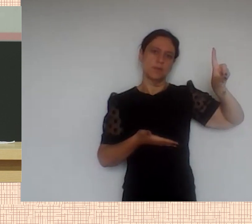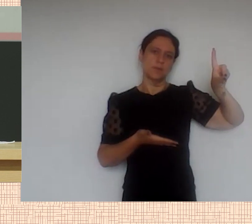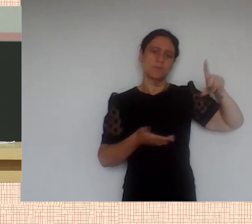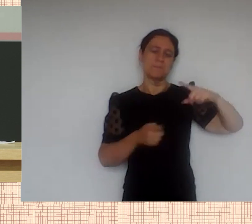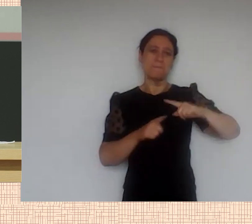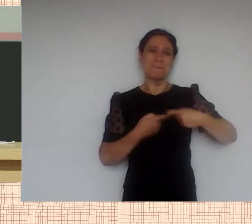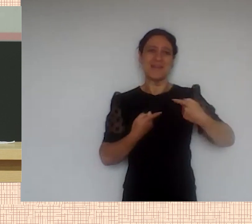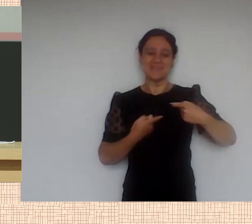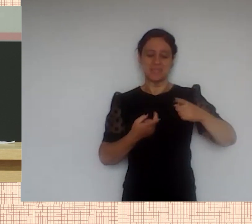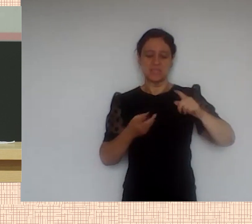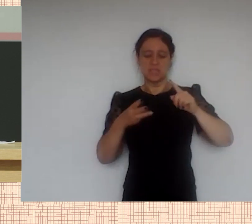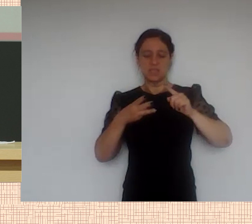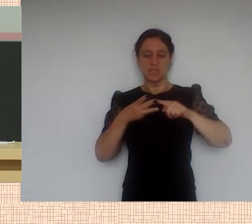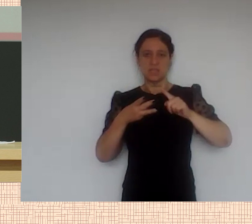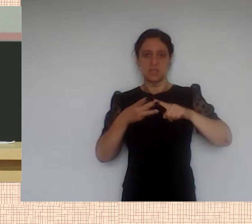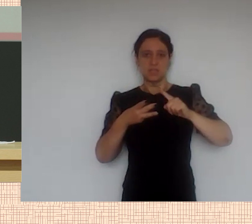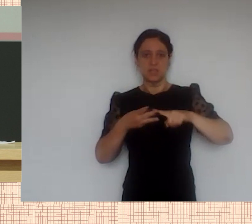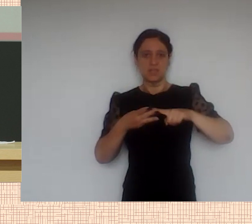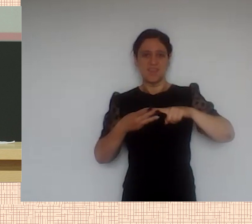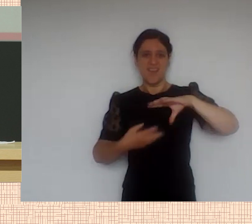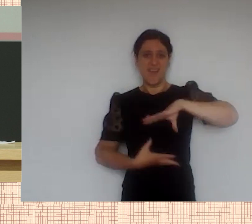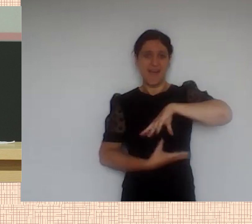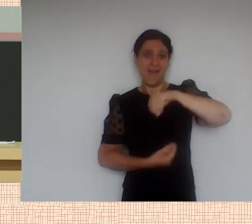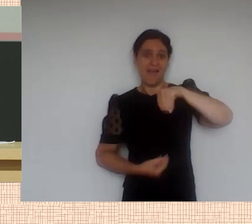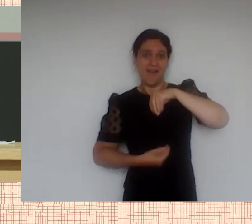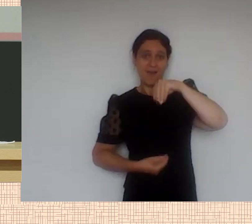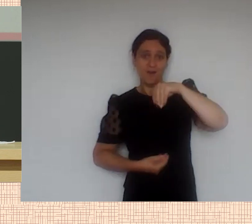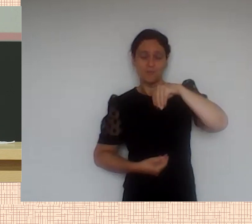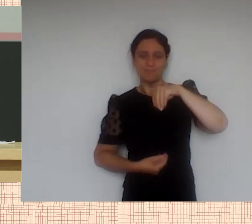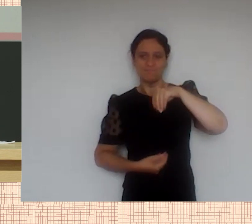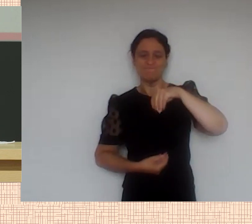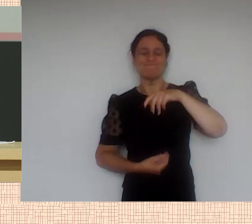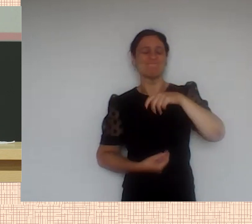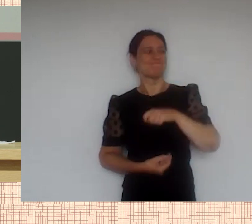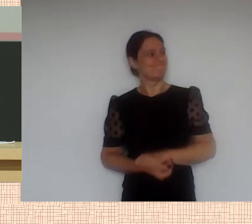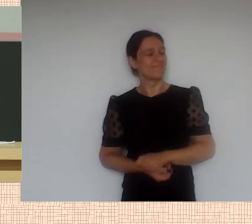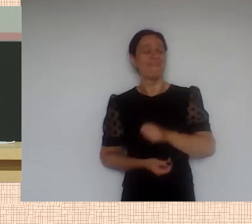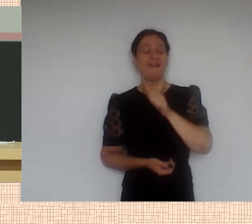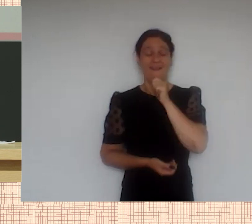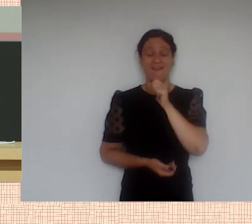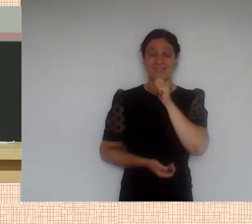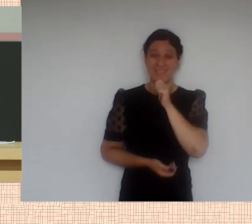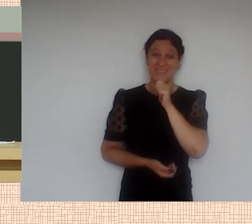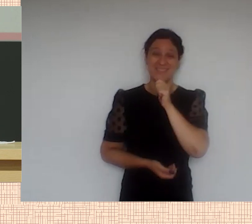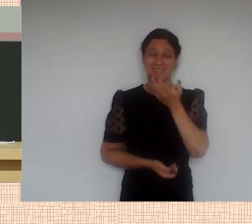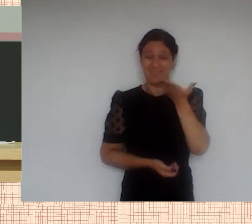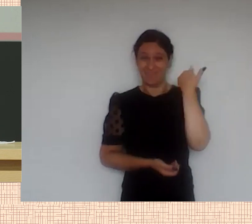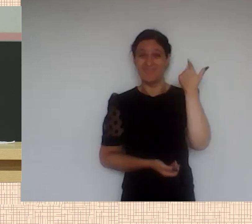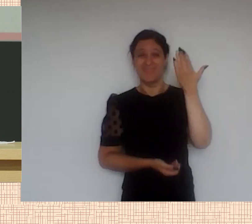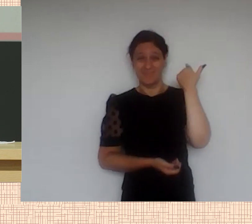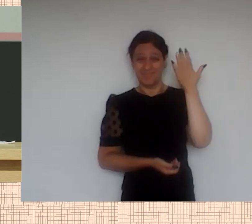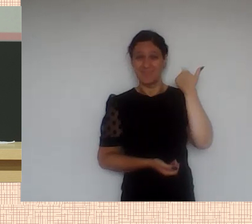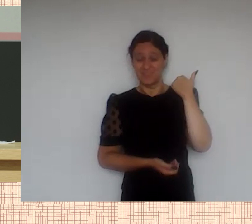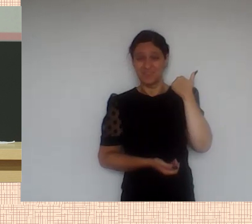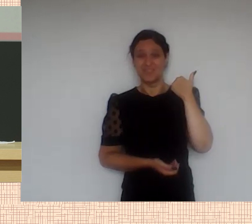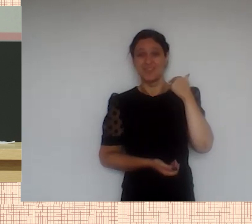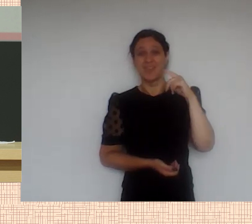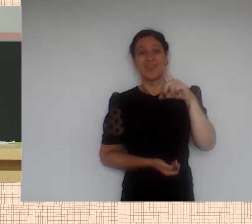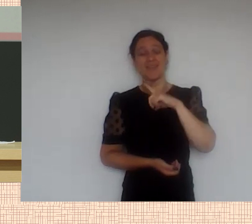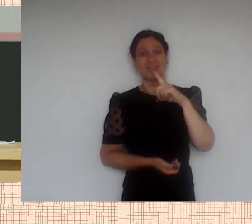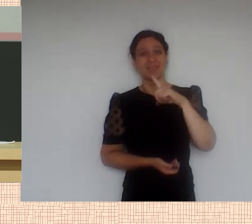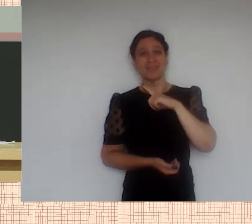espírito, mas a nossa alma ainda é aquela alma que recebeu todos